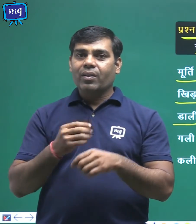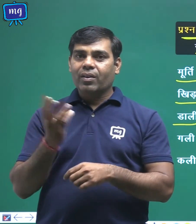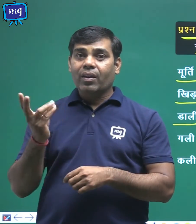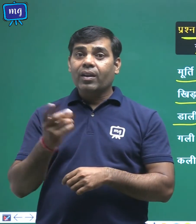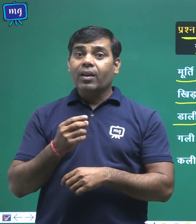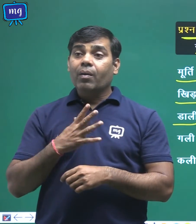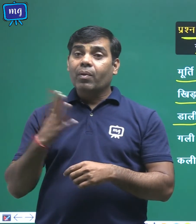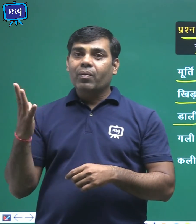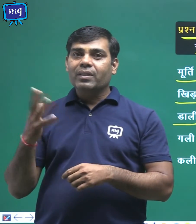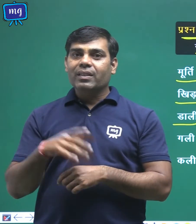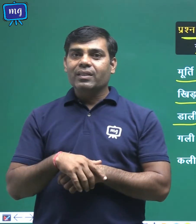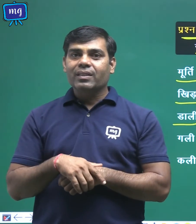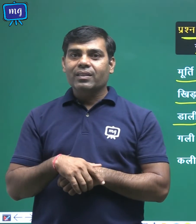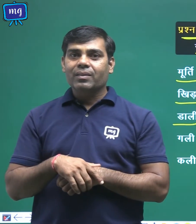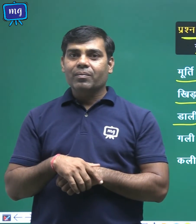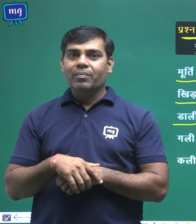बहुवचन